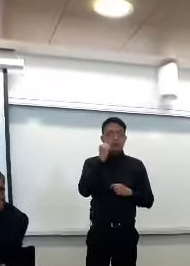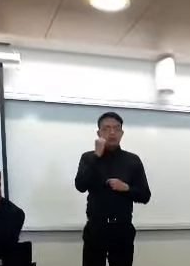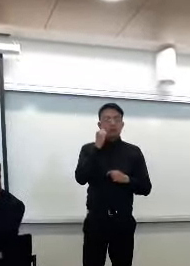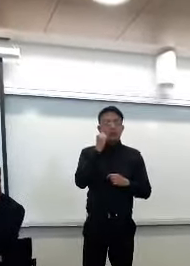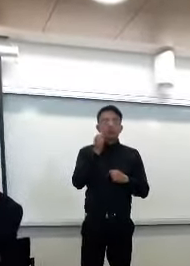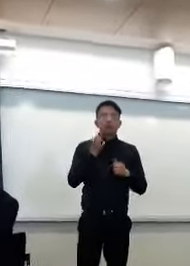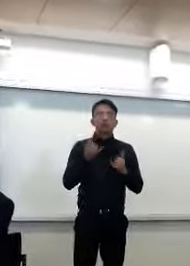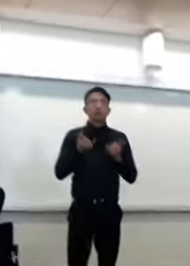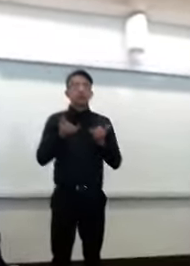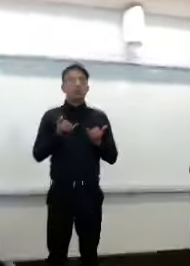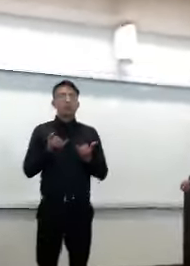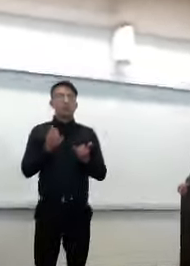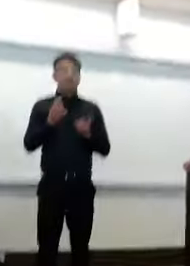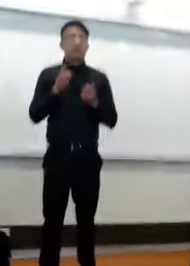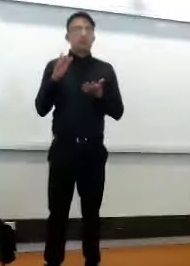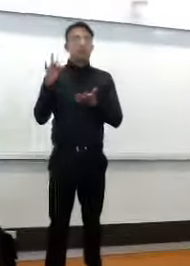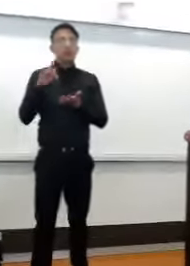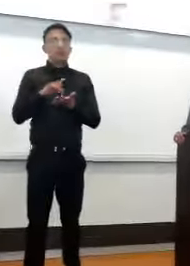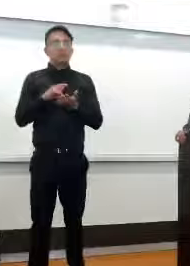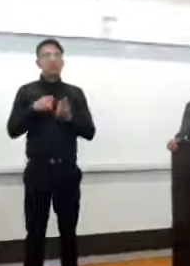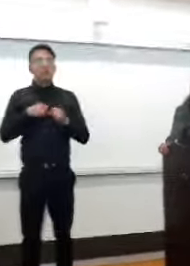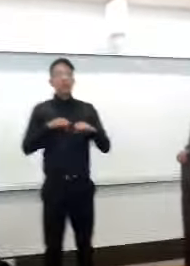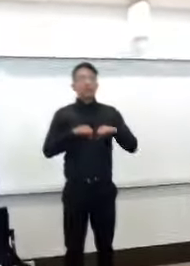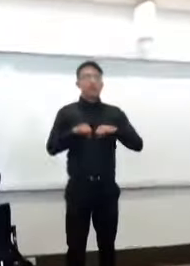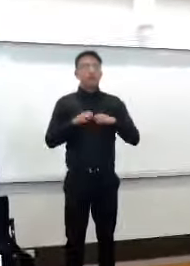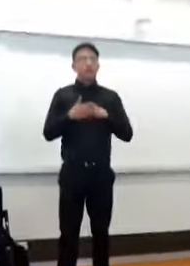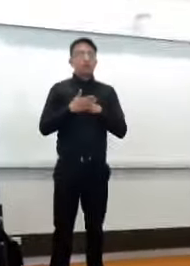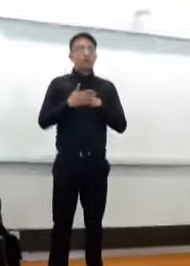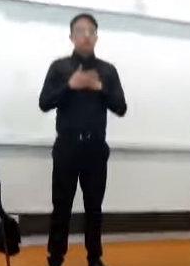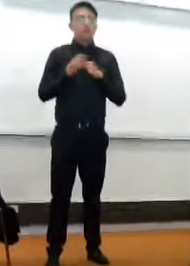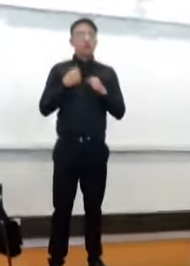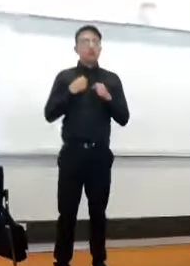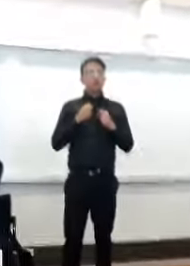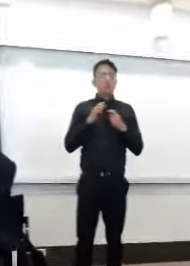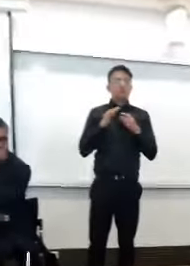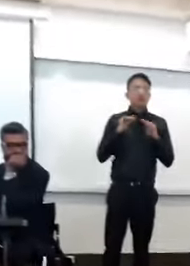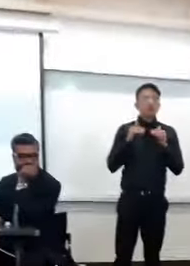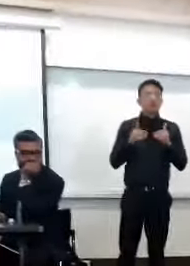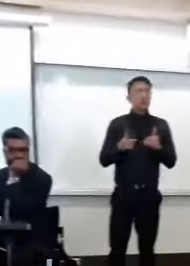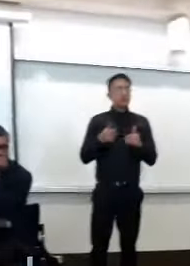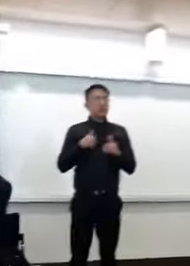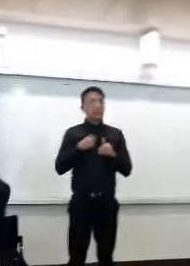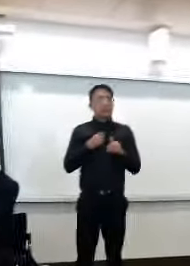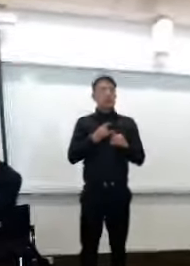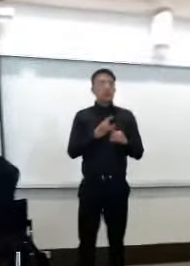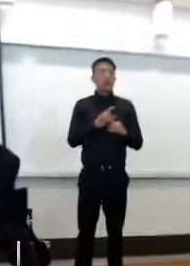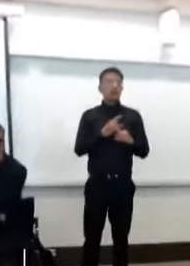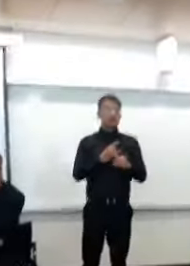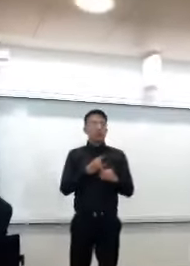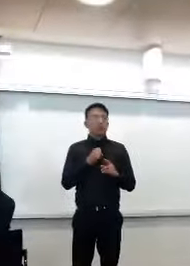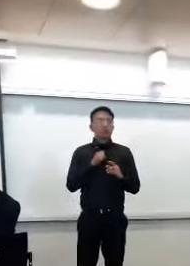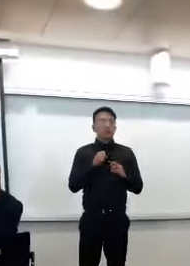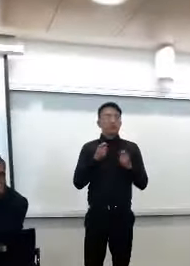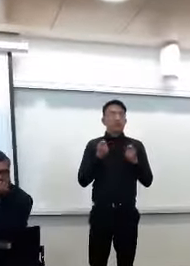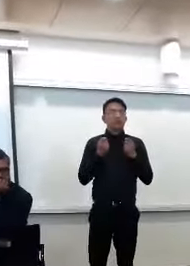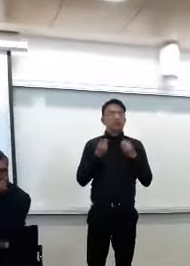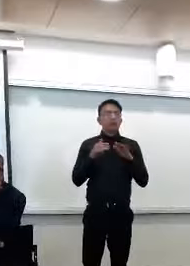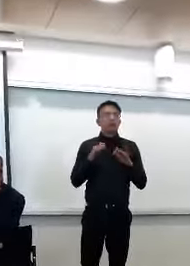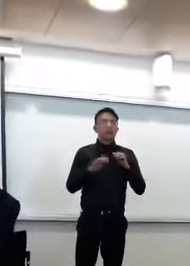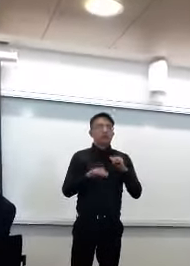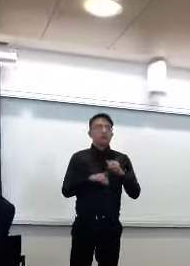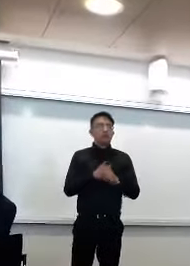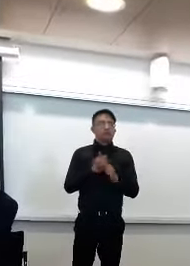y actualmente hace parte del grupo de gestión en discapacidad de la Oficina de Promoción Social del Ministerio de